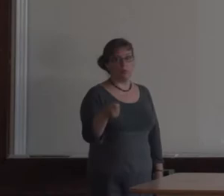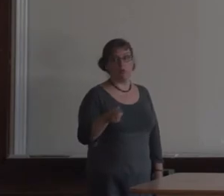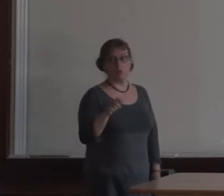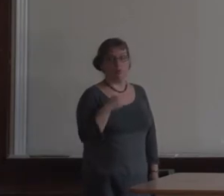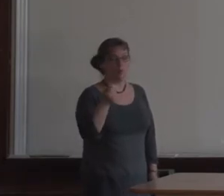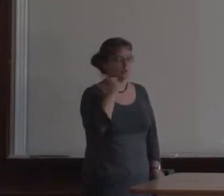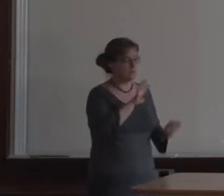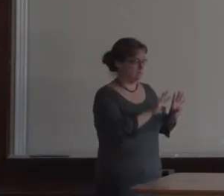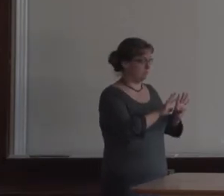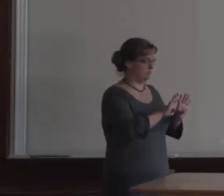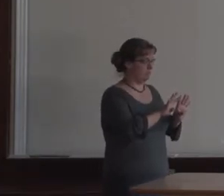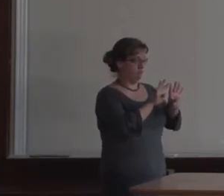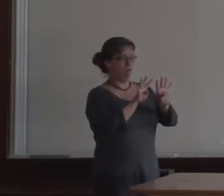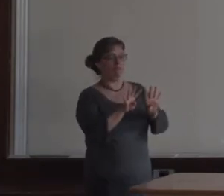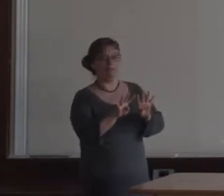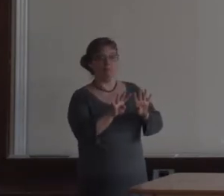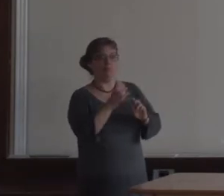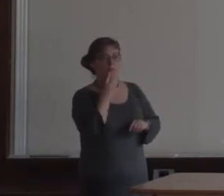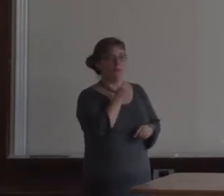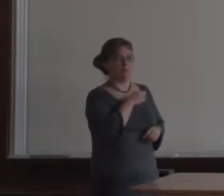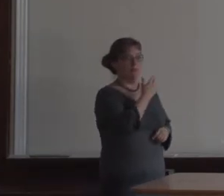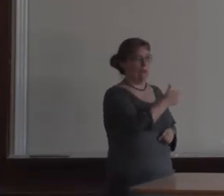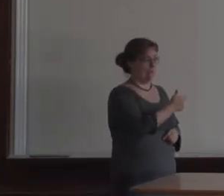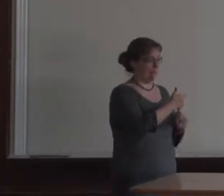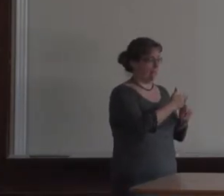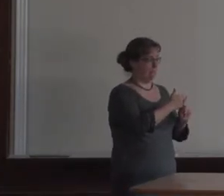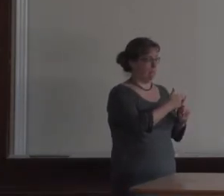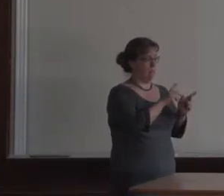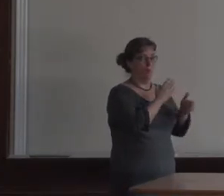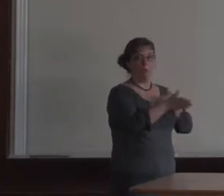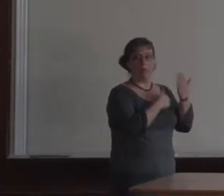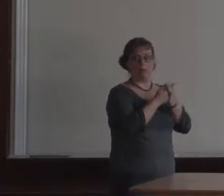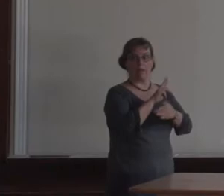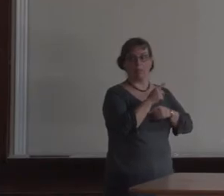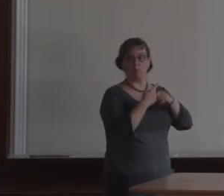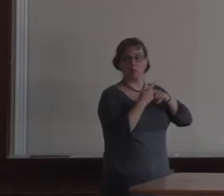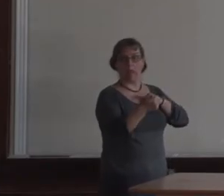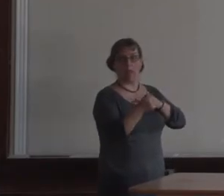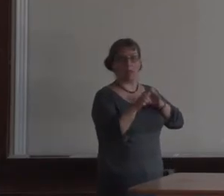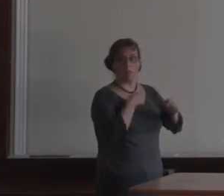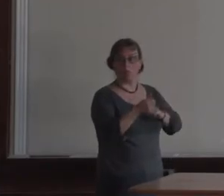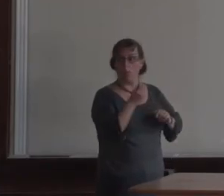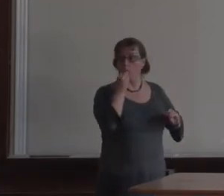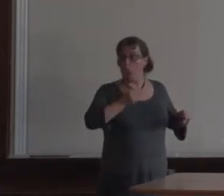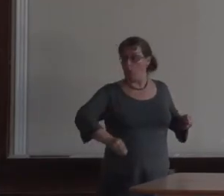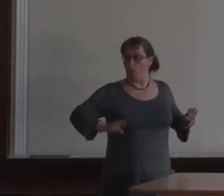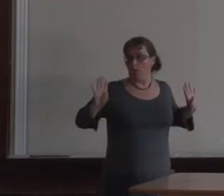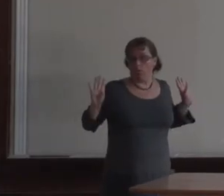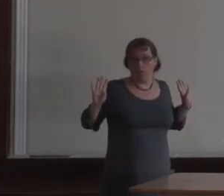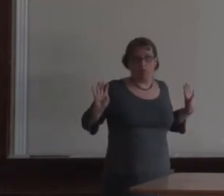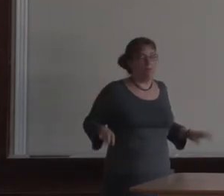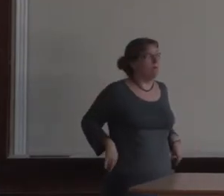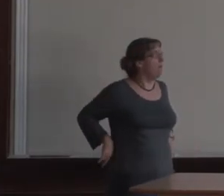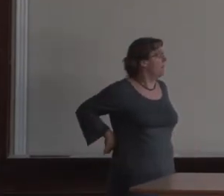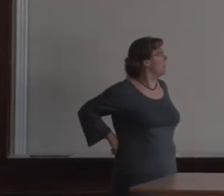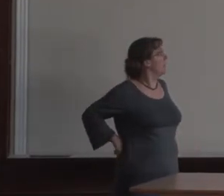dans un sens et de n dans l'autre, les propriétés sont toujours vraies aussi. Donc, c'est les mêmes tests, mais en rajoutant le décalage.